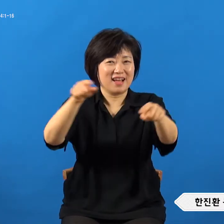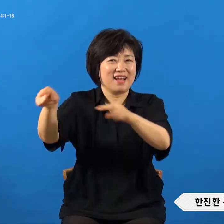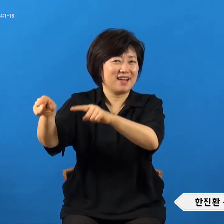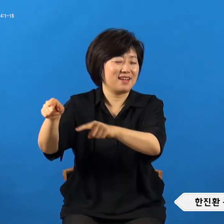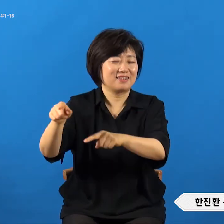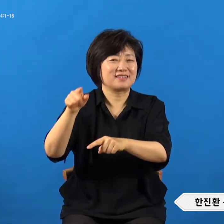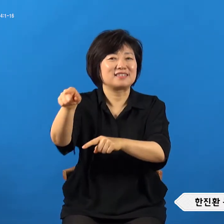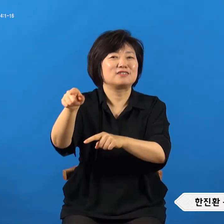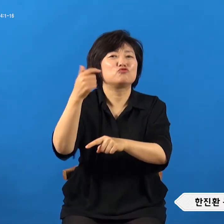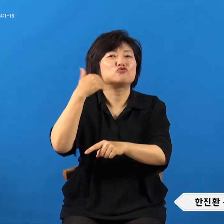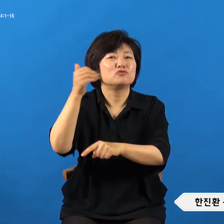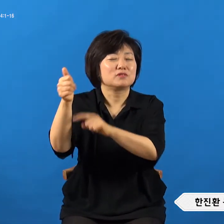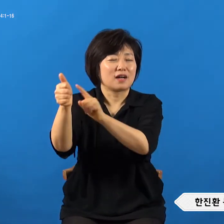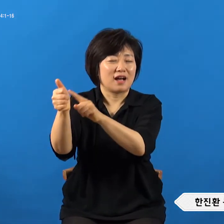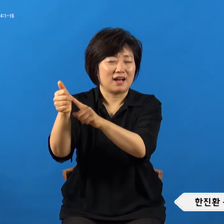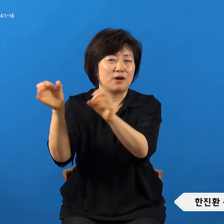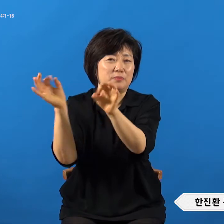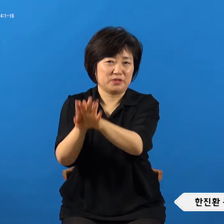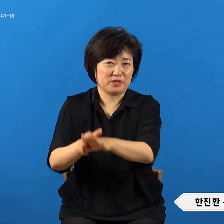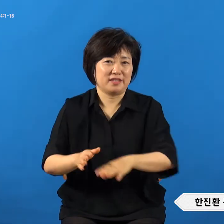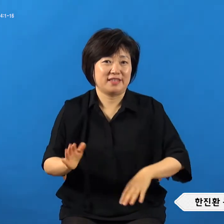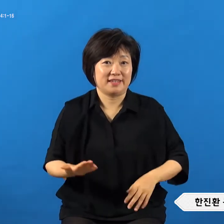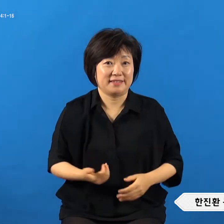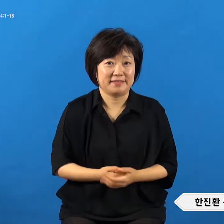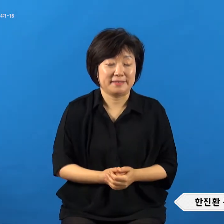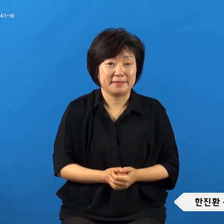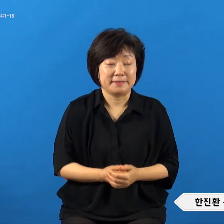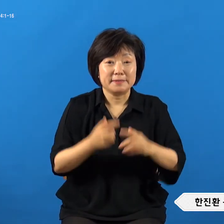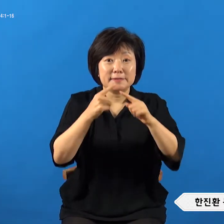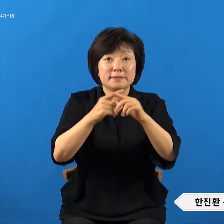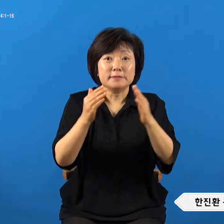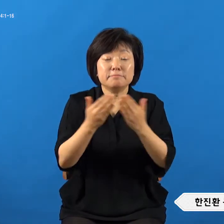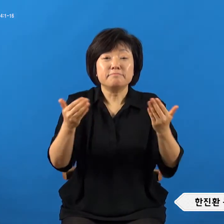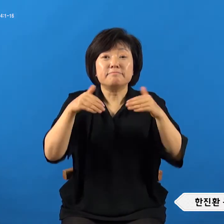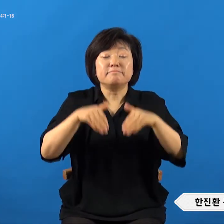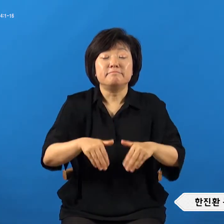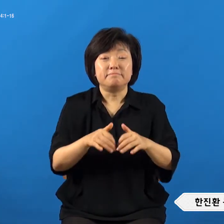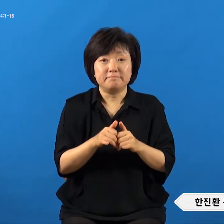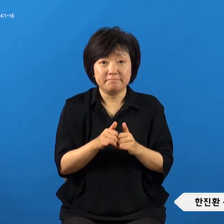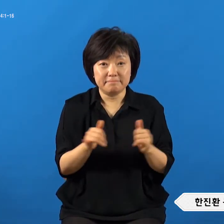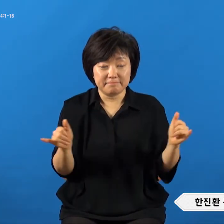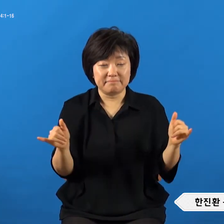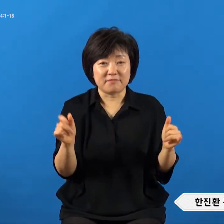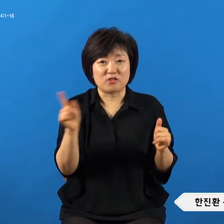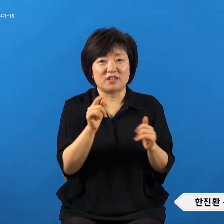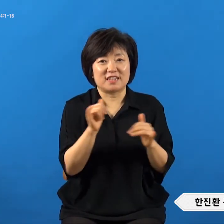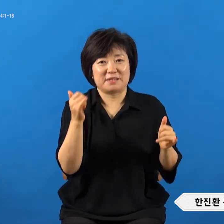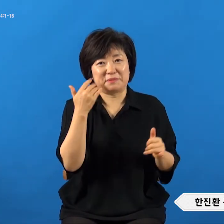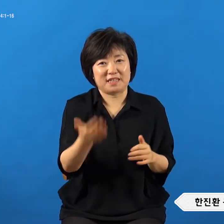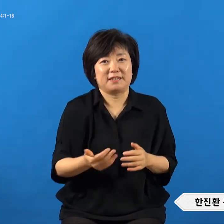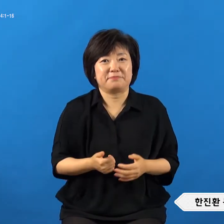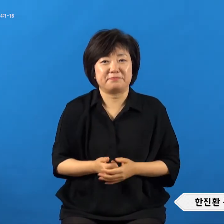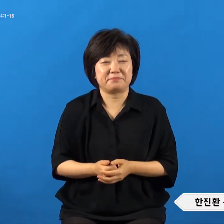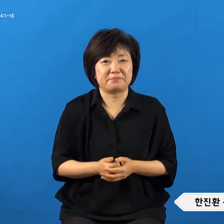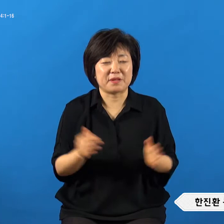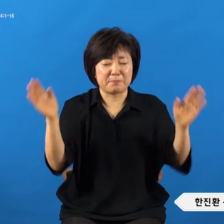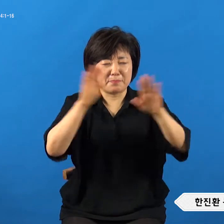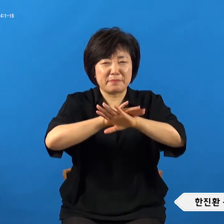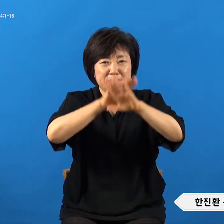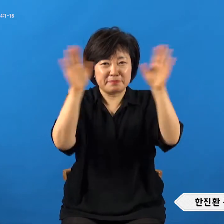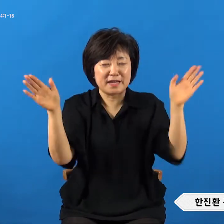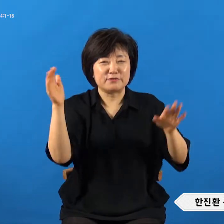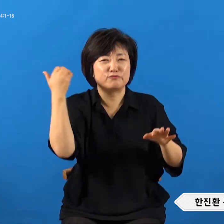예수님이 기뻐하시는 좋은 일꾼은 어떤 사람인가 하는 것에 대해서 얘기를 하고 있습니다.